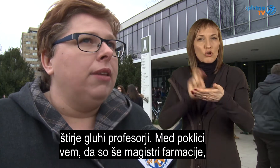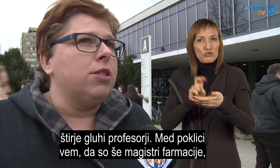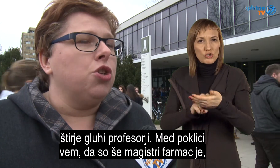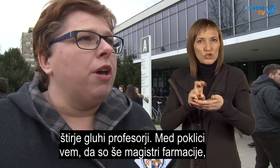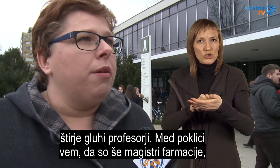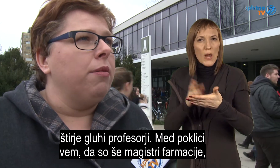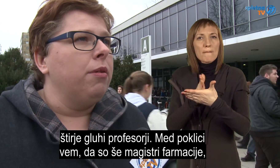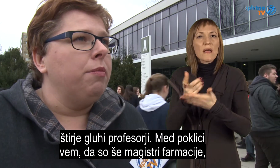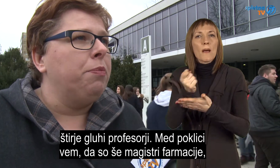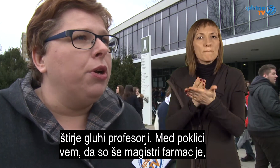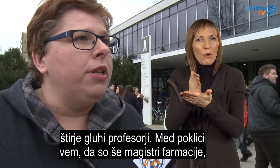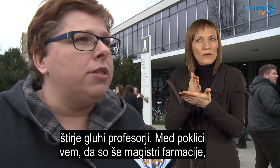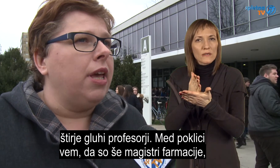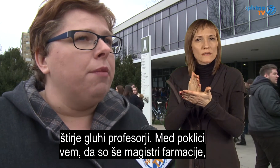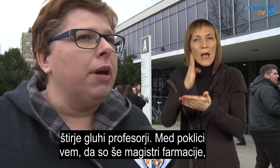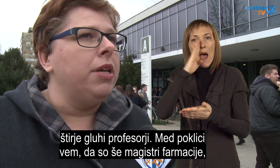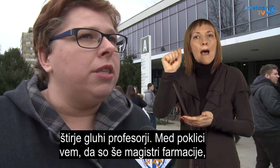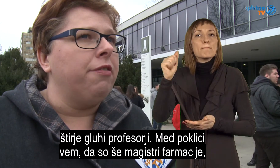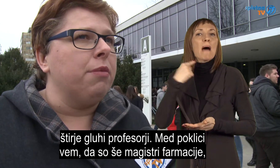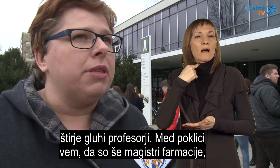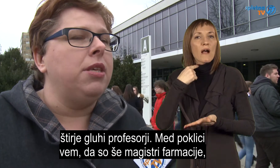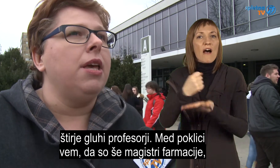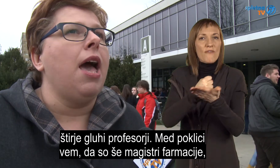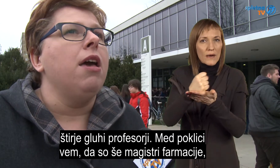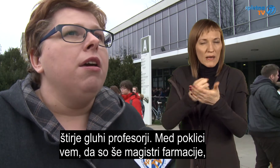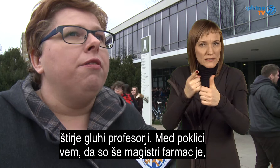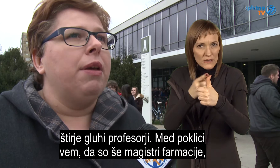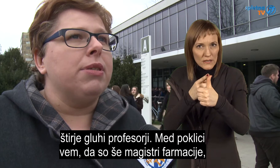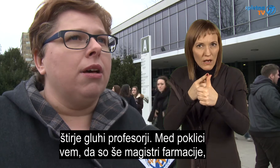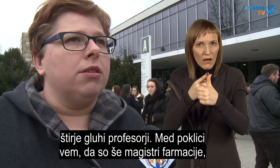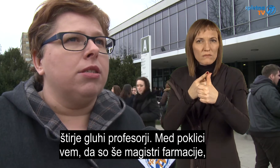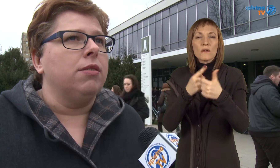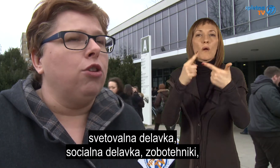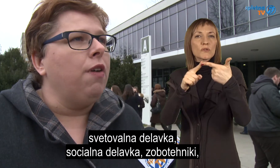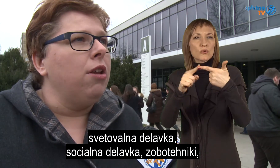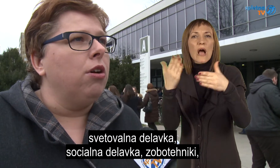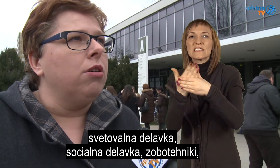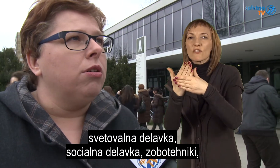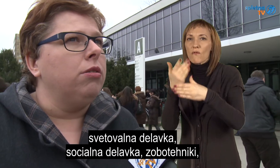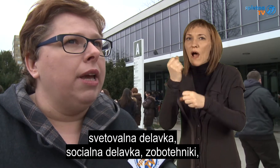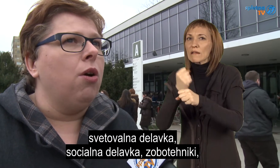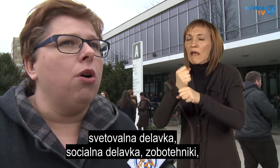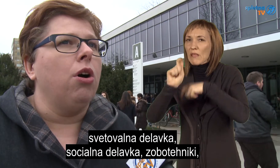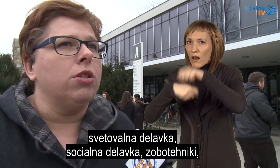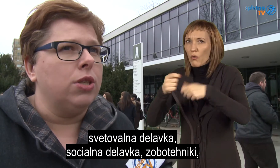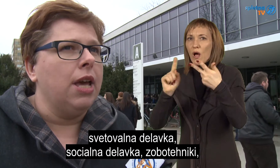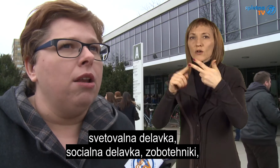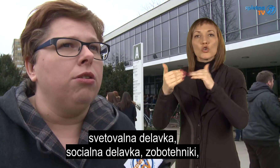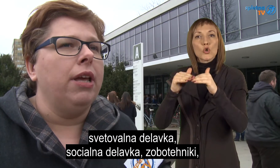so še med poklici magistri farmacije, vem za svetovalno delavko, socialno